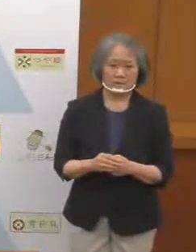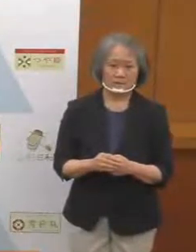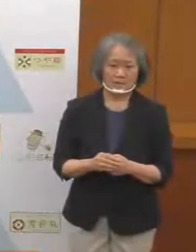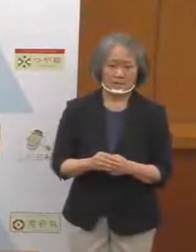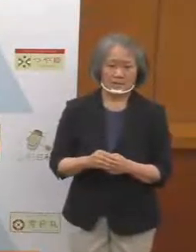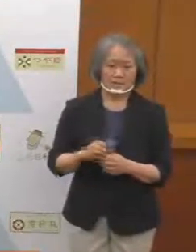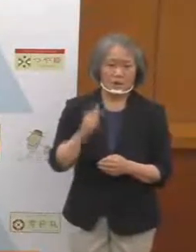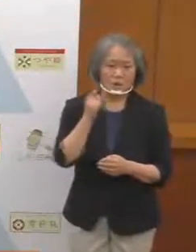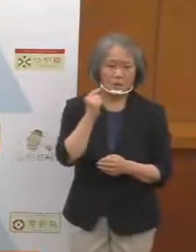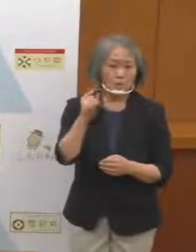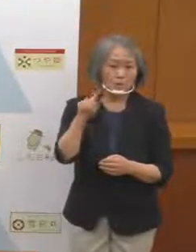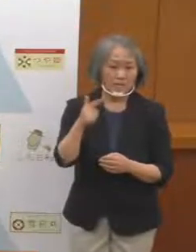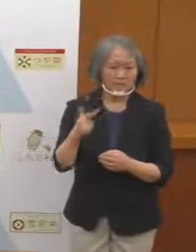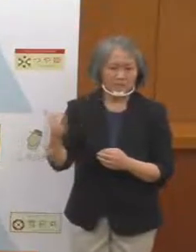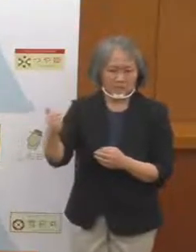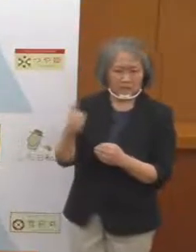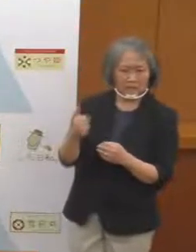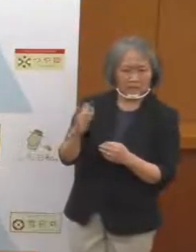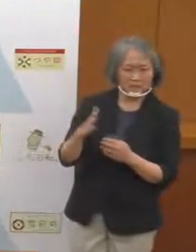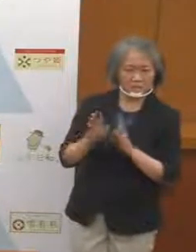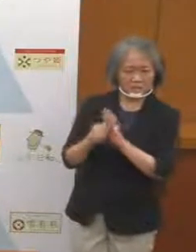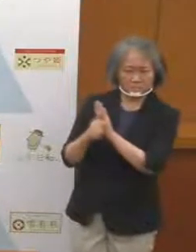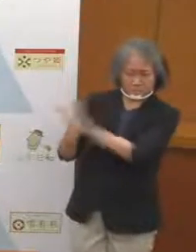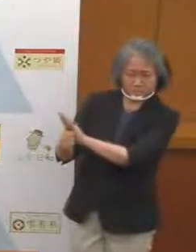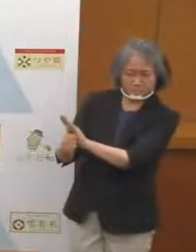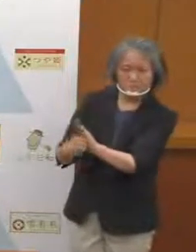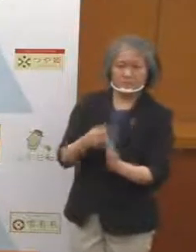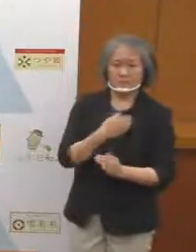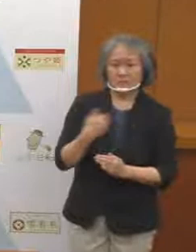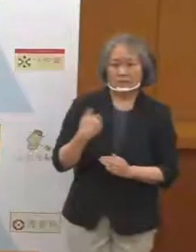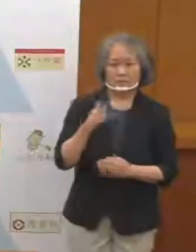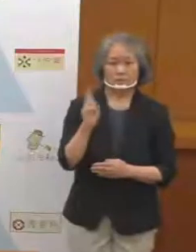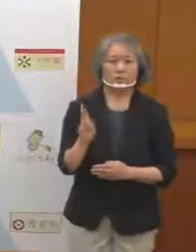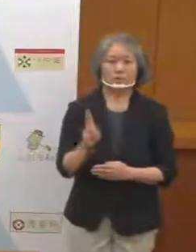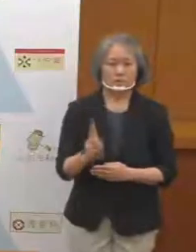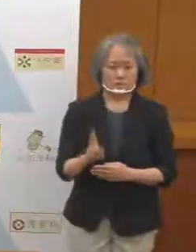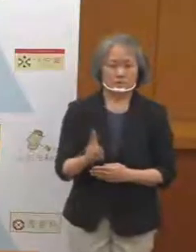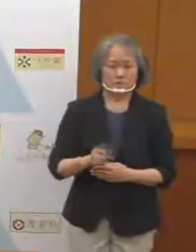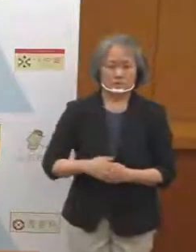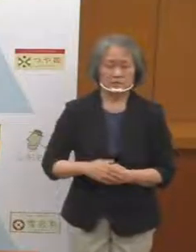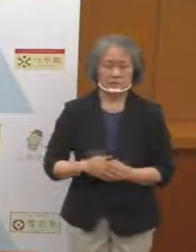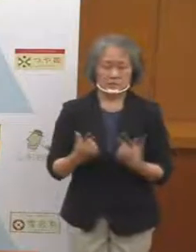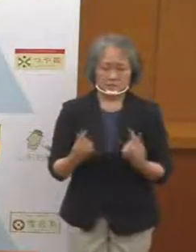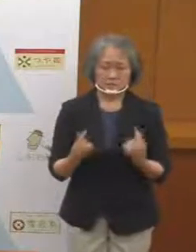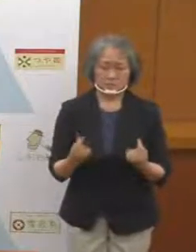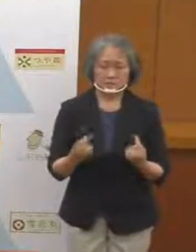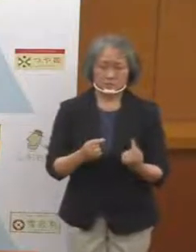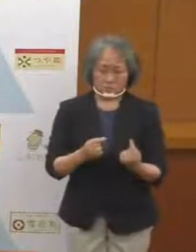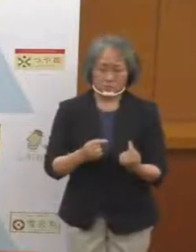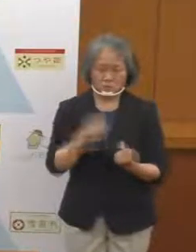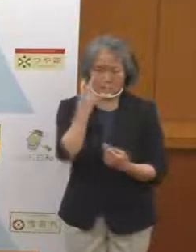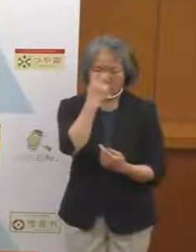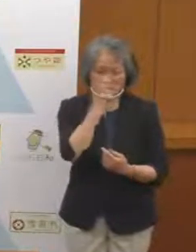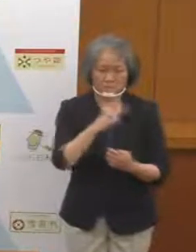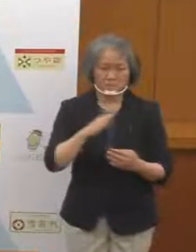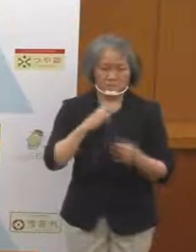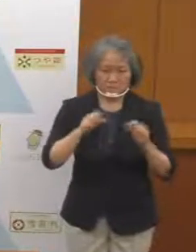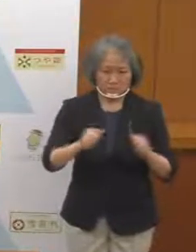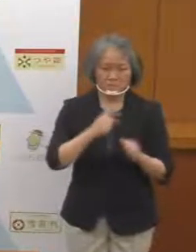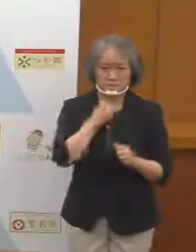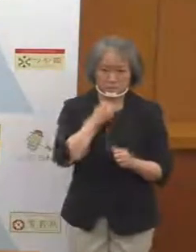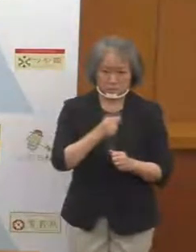その望郷未然に防げるような事をですねしっかり実施していただきたいと思います